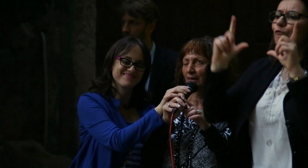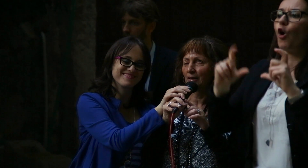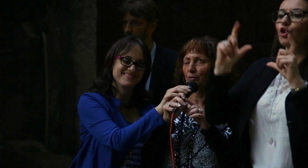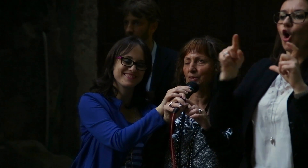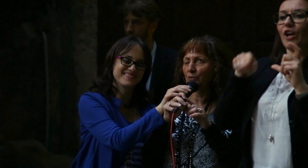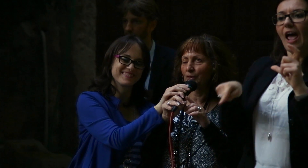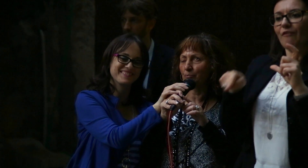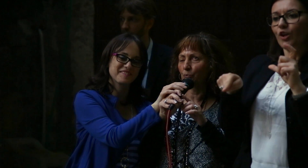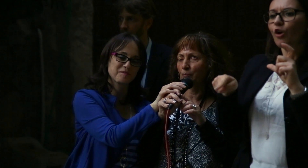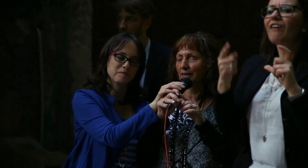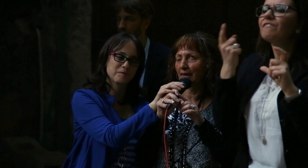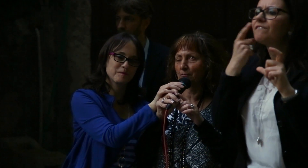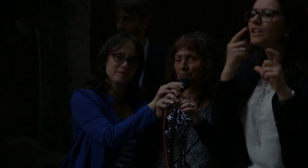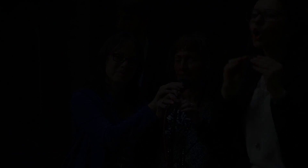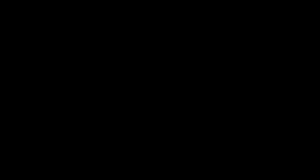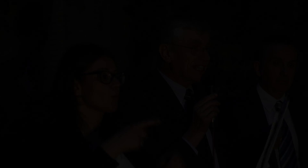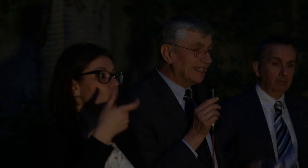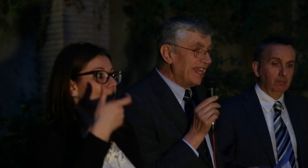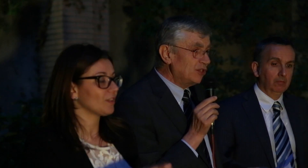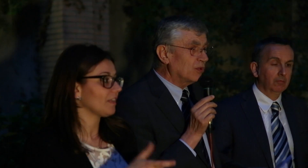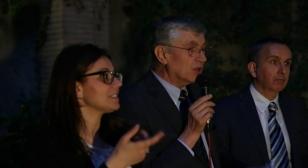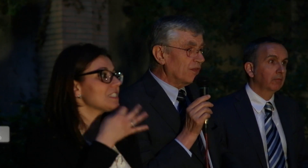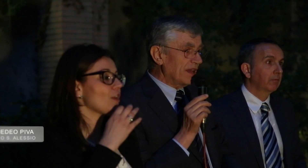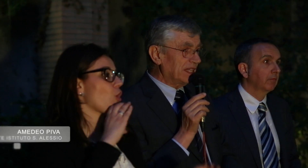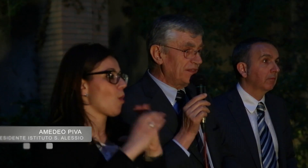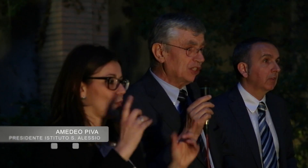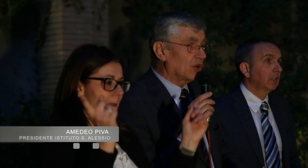fotografico l'opinione pubblica. Il